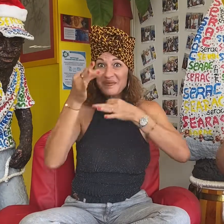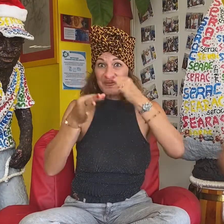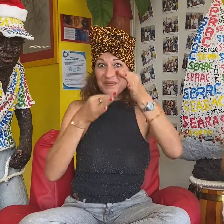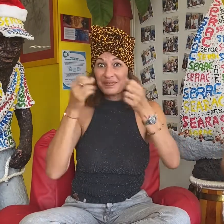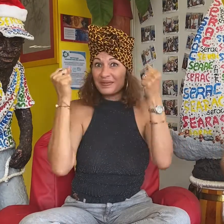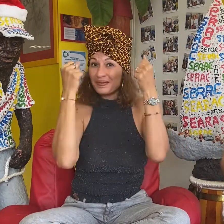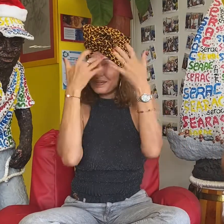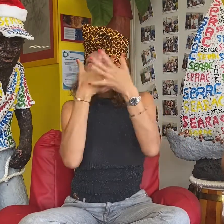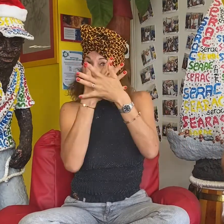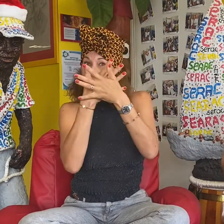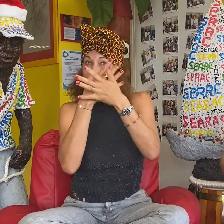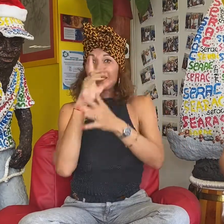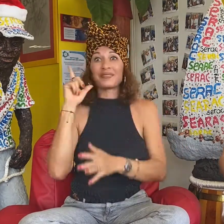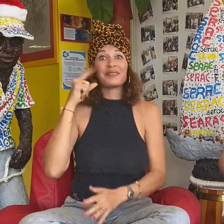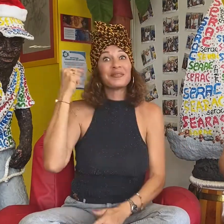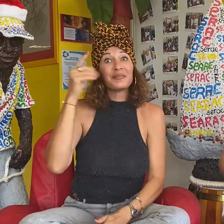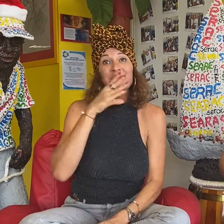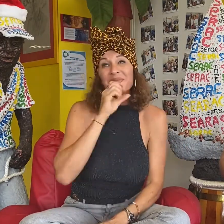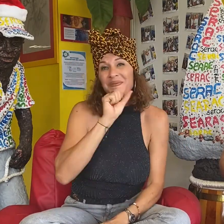Noël ».